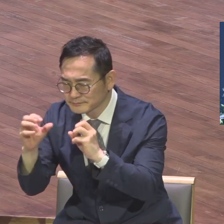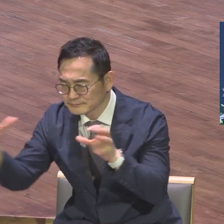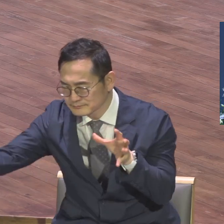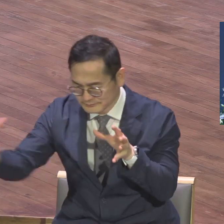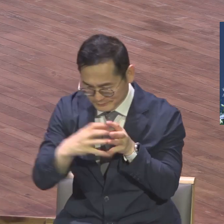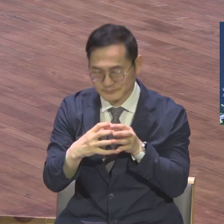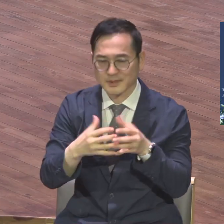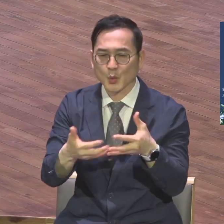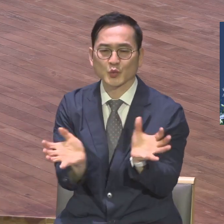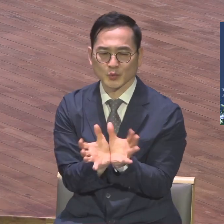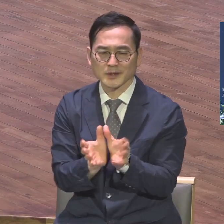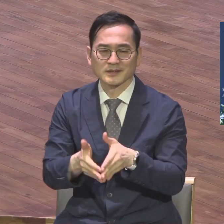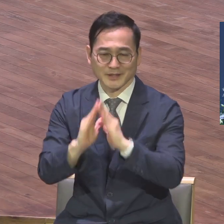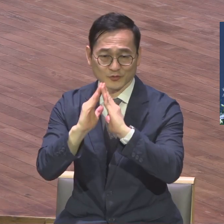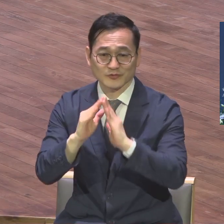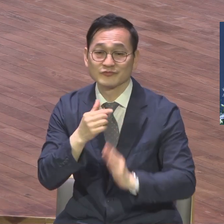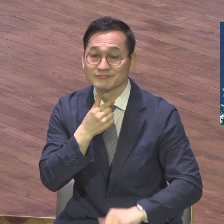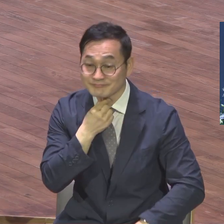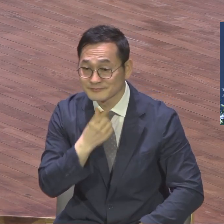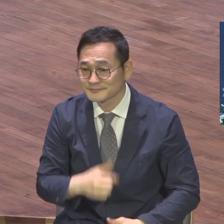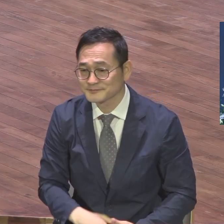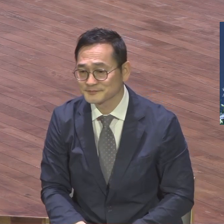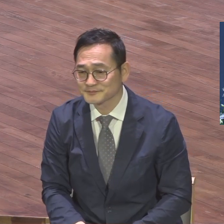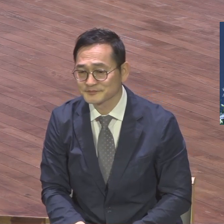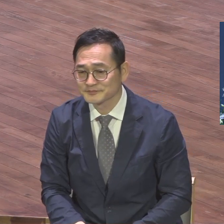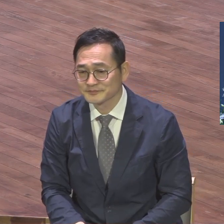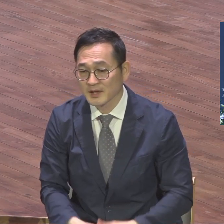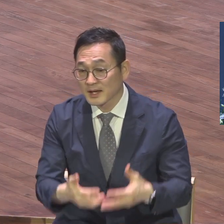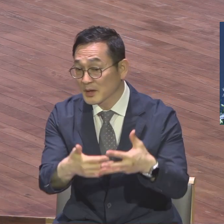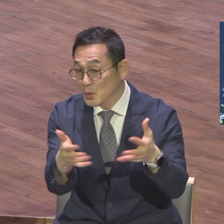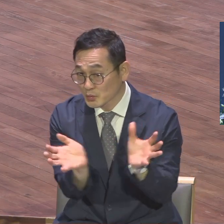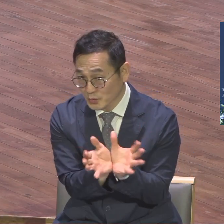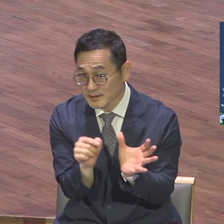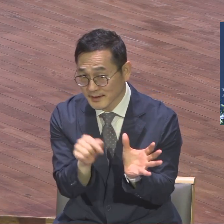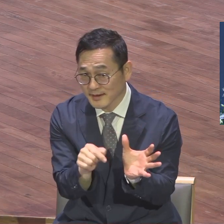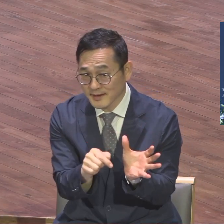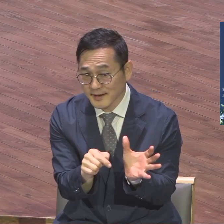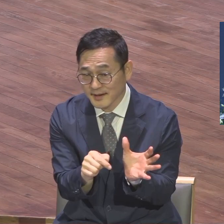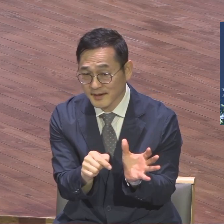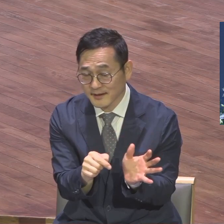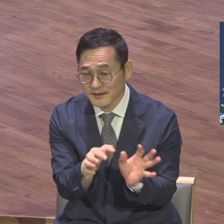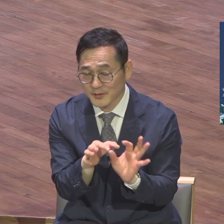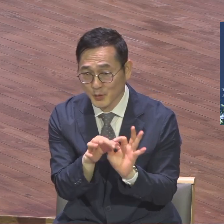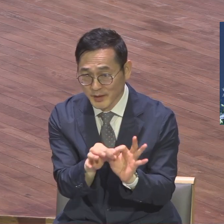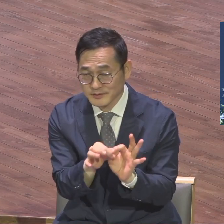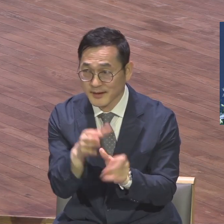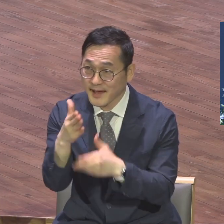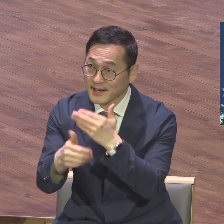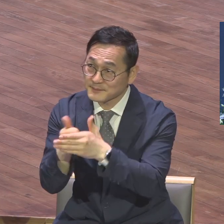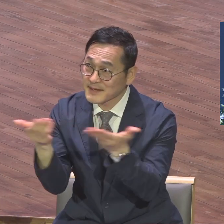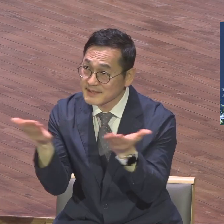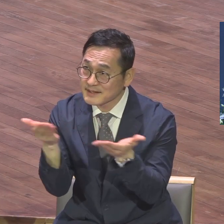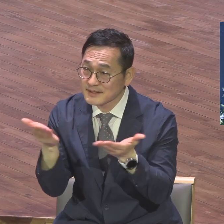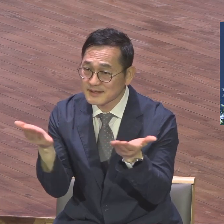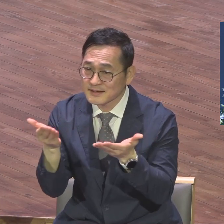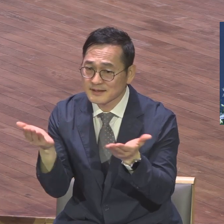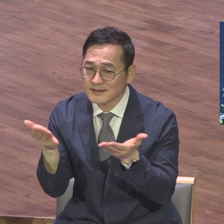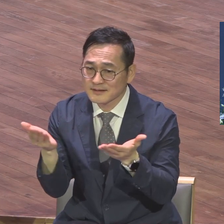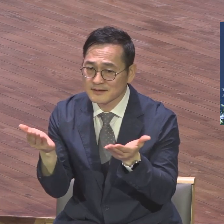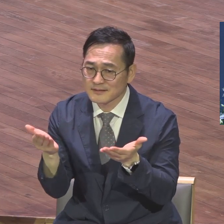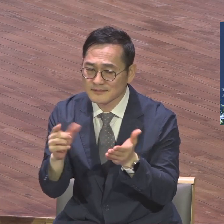그런데 이렇게 공동체를 이루어서 하나님의 일을 하는데 쓰임 받는 것이